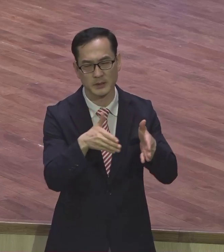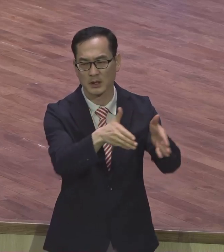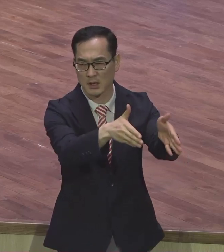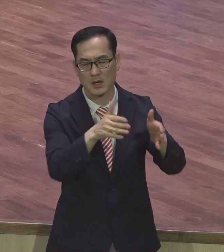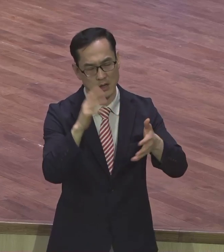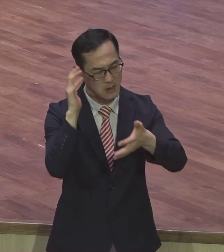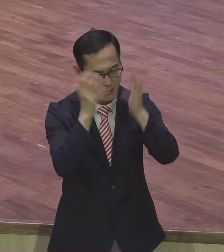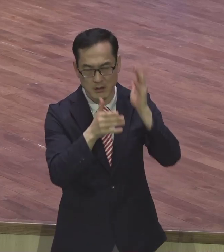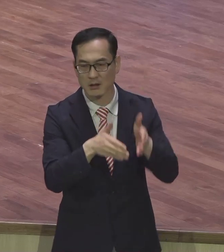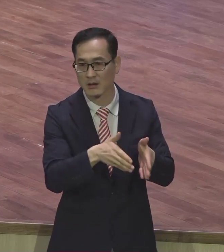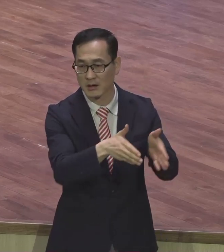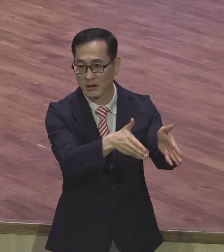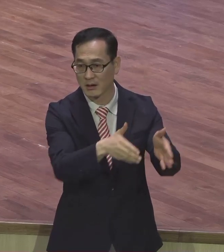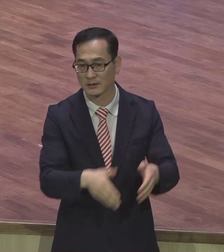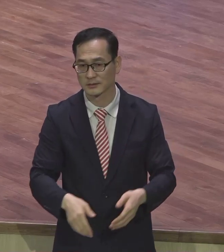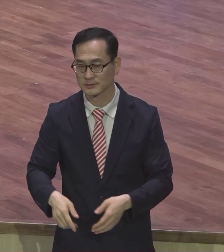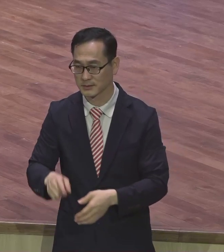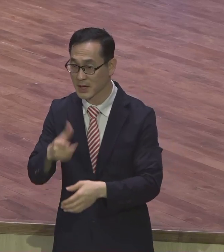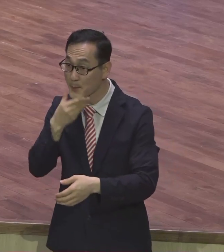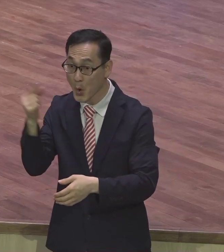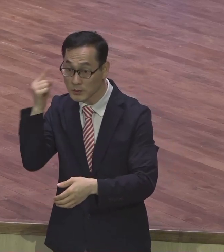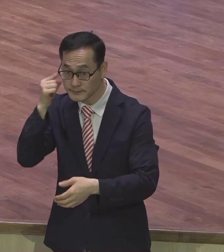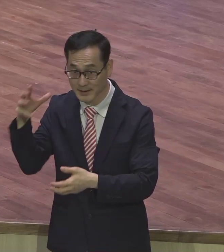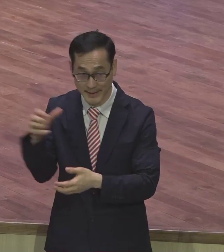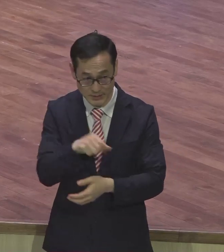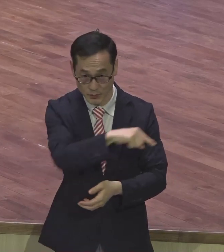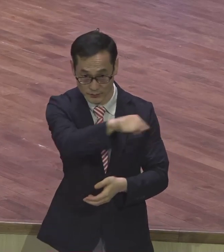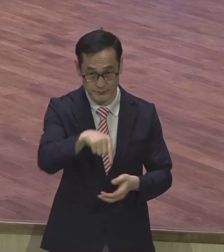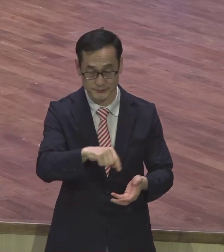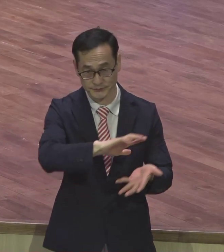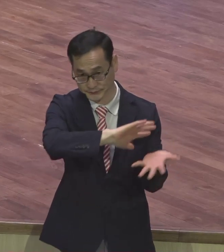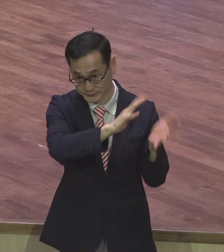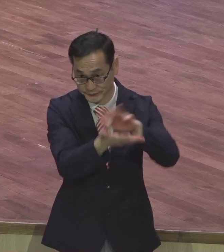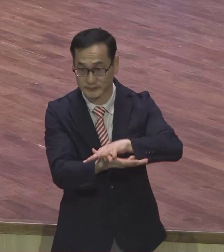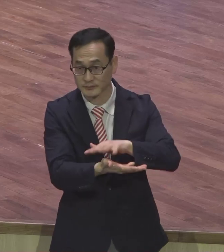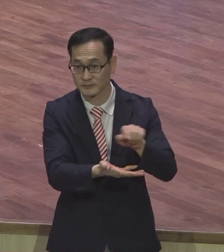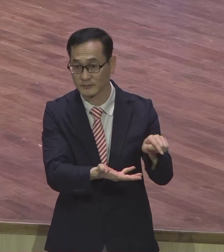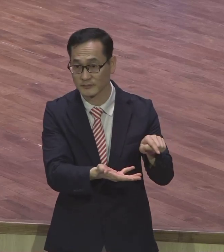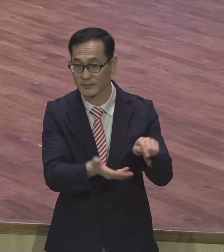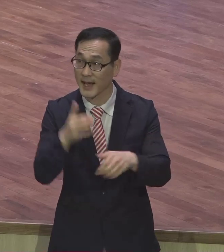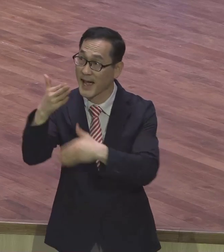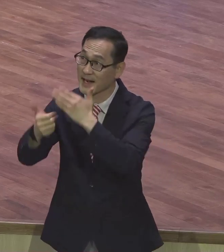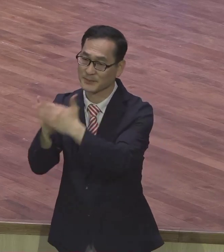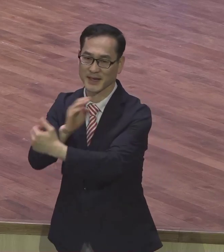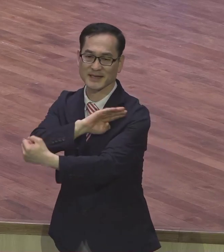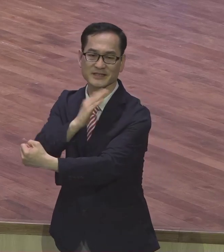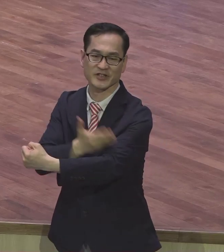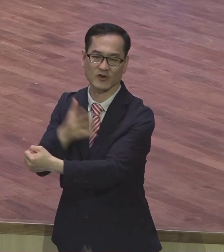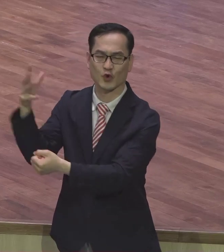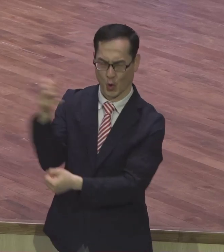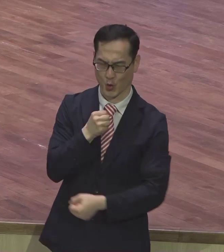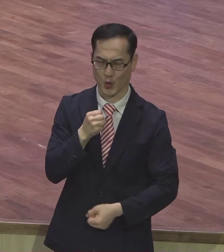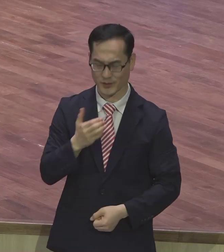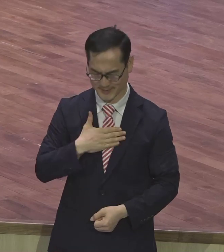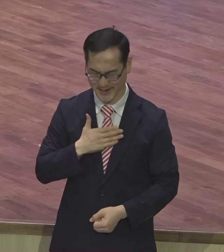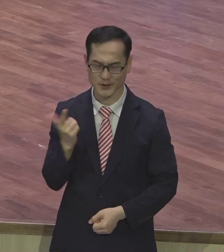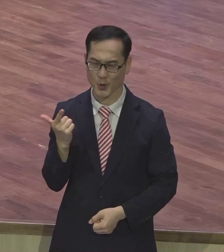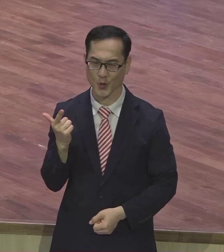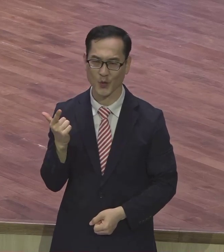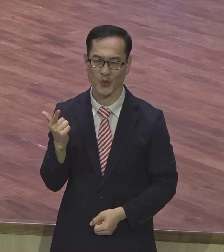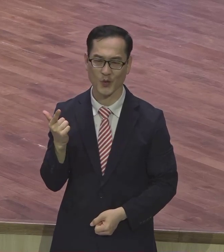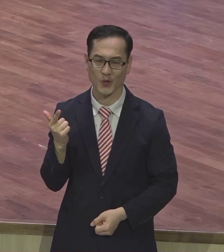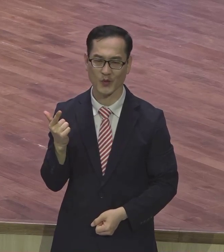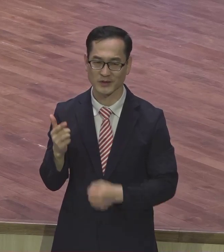우리가 무슨 능력에서 바꿉니까? 우리가 믿는 하나님이 이 일을 할 수가 있다. 그러니까 우리가 믿음으로